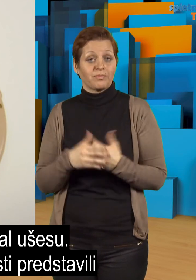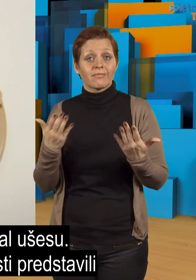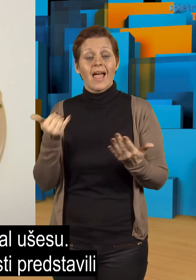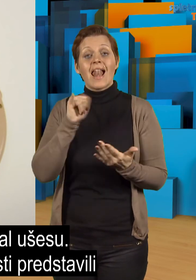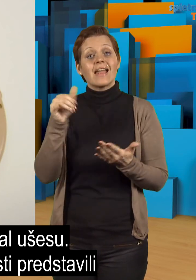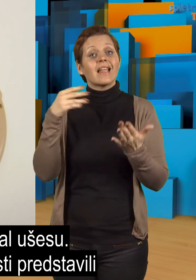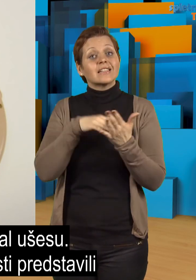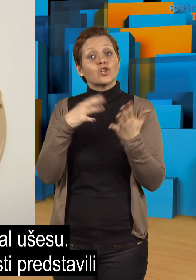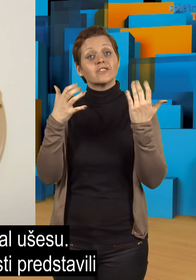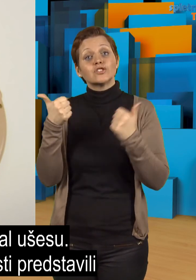Leta